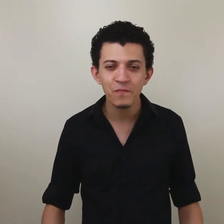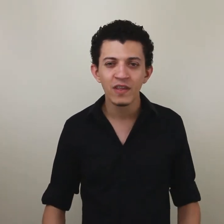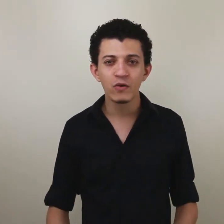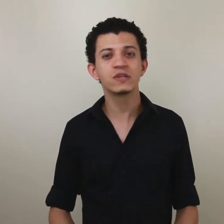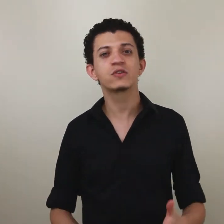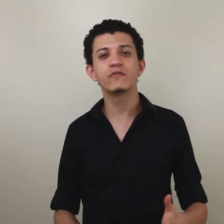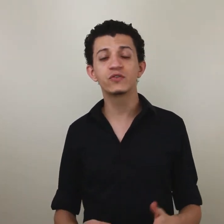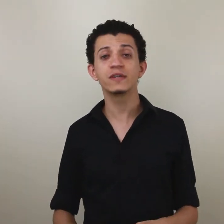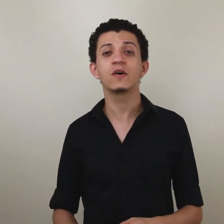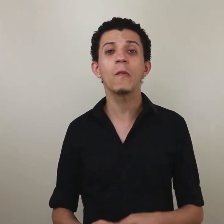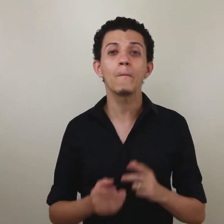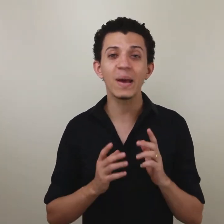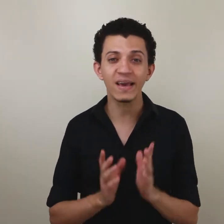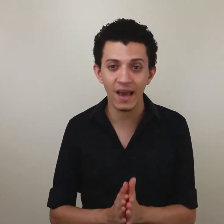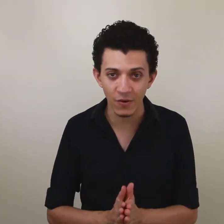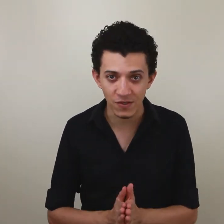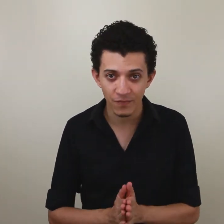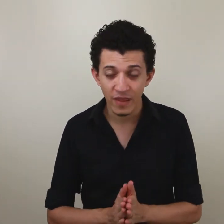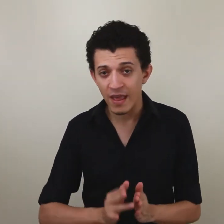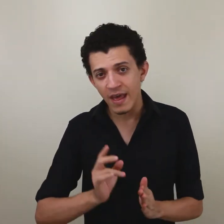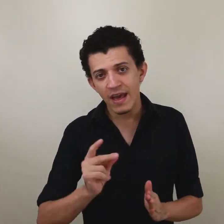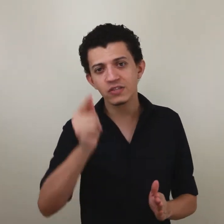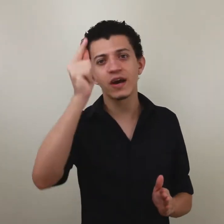retrovisor é tão pequeno que